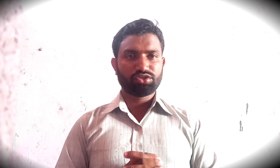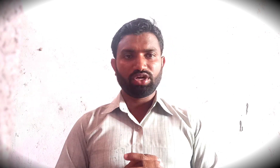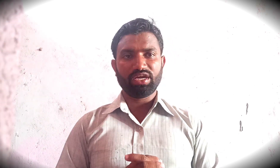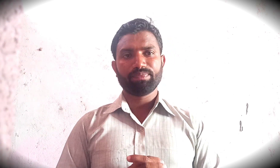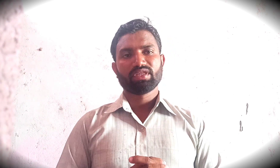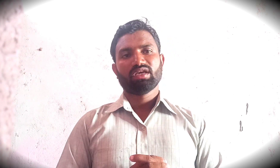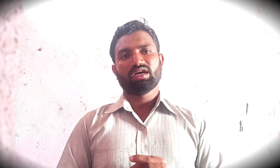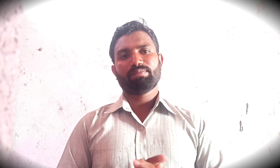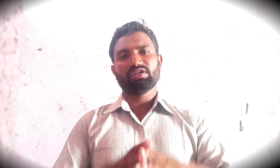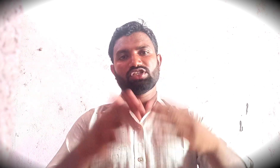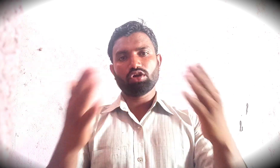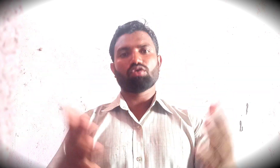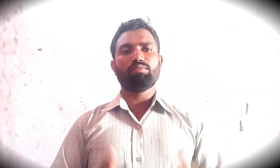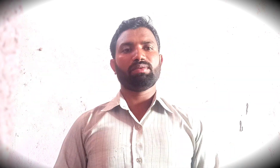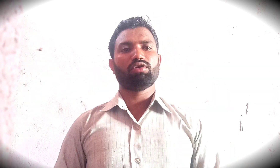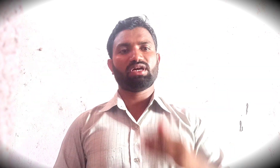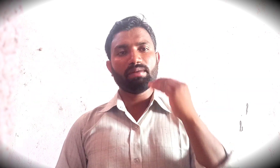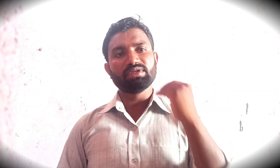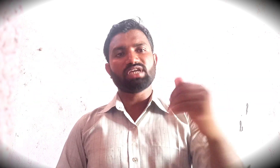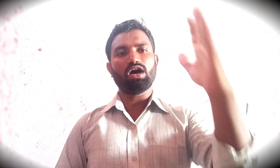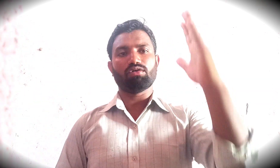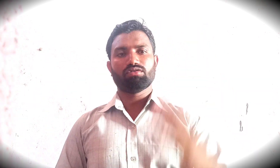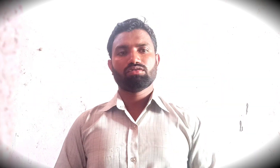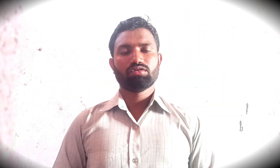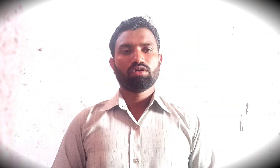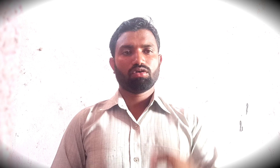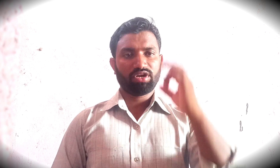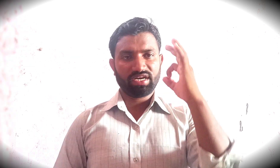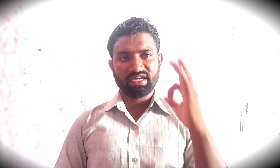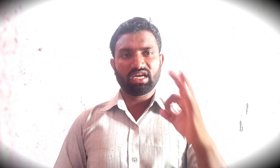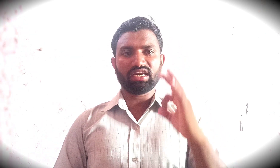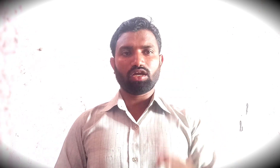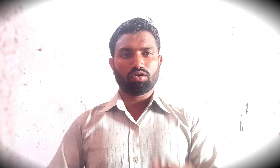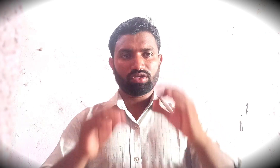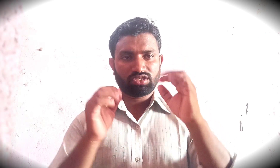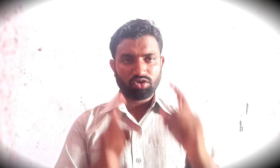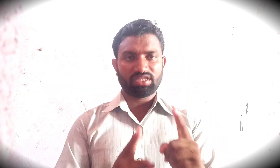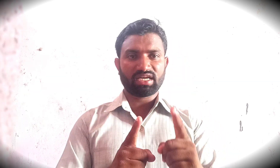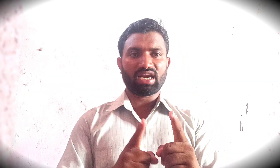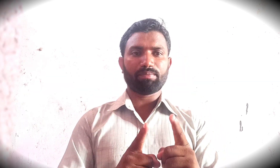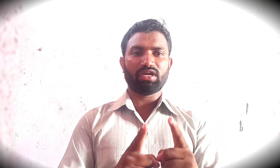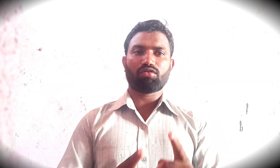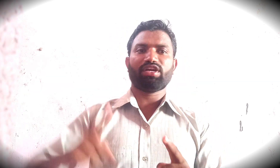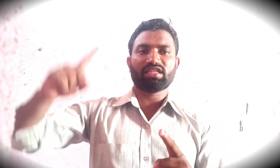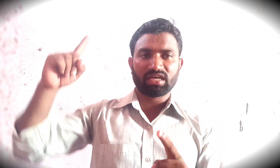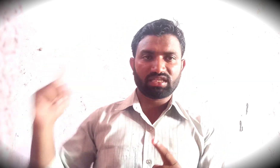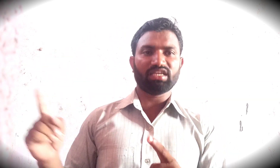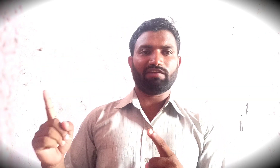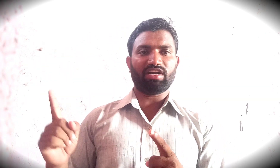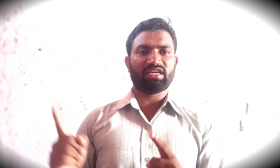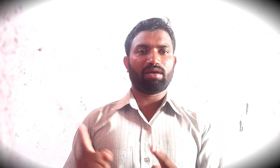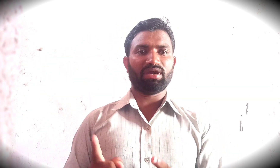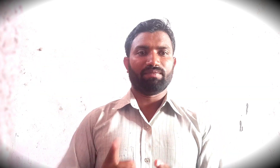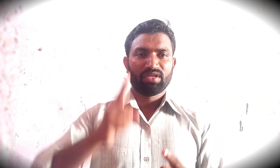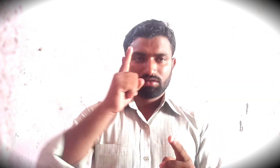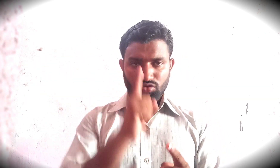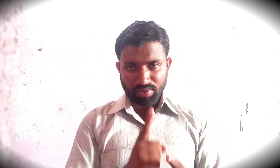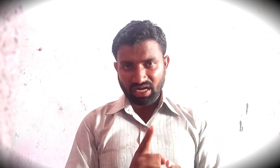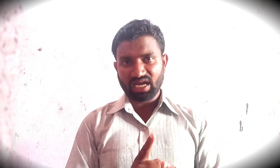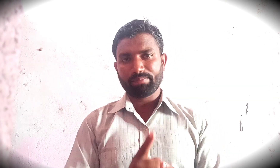ने अपने चेलों को भी बोला, अब जाओ और ये डिक्लेयर करो, जो अधिकार आपने खोया था अदन की वाटिका में दोबारा